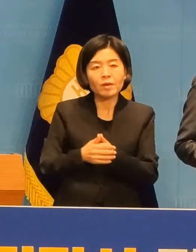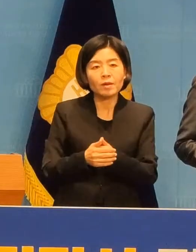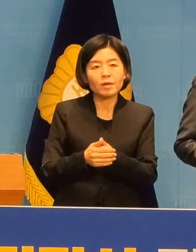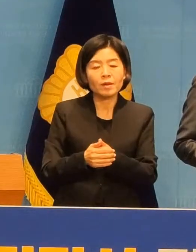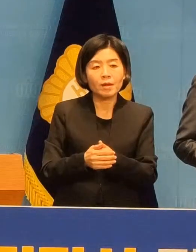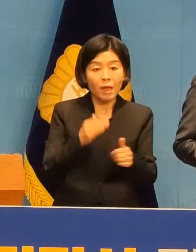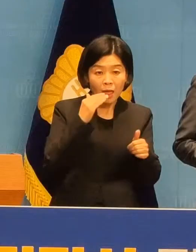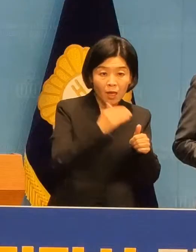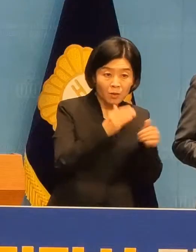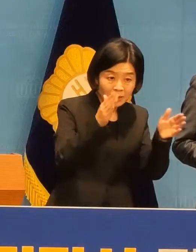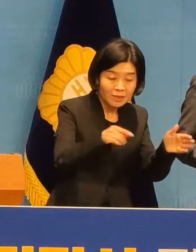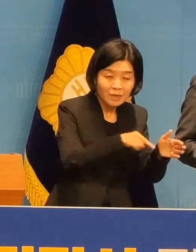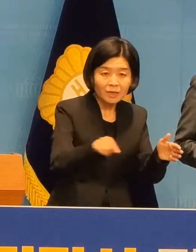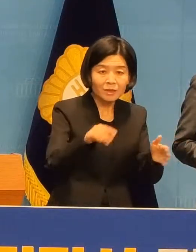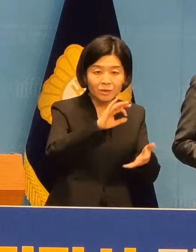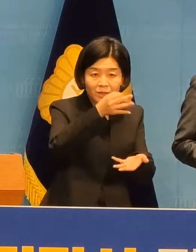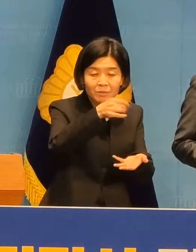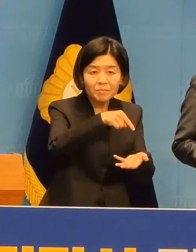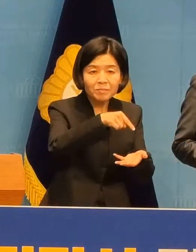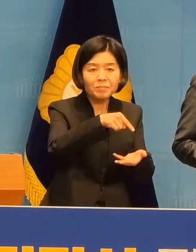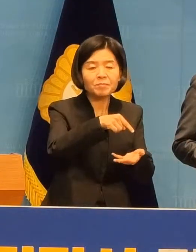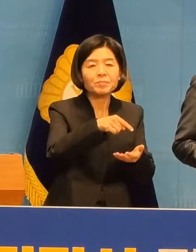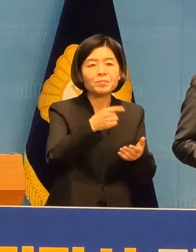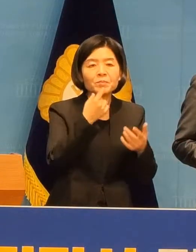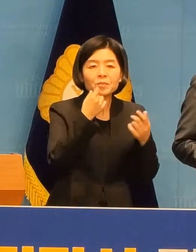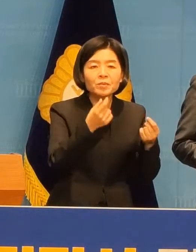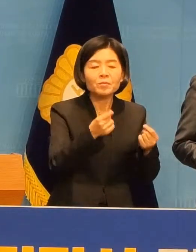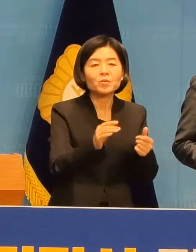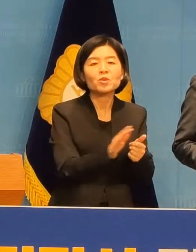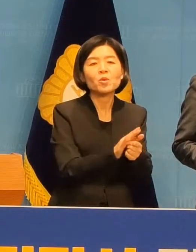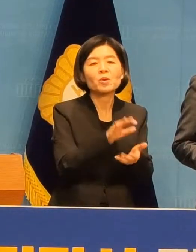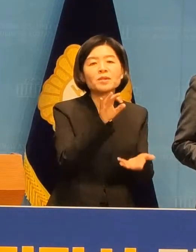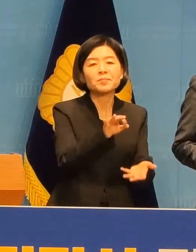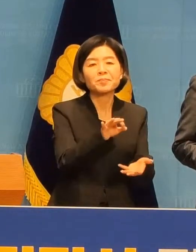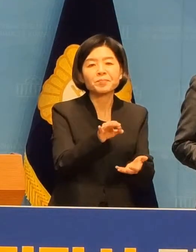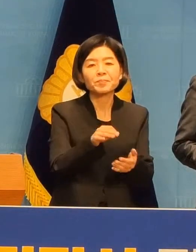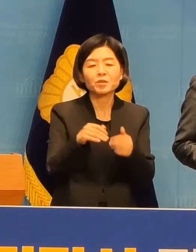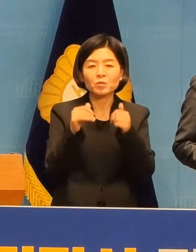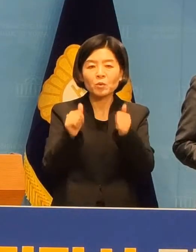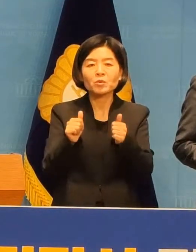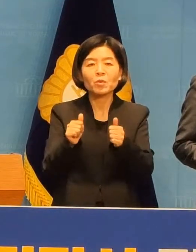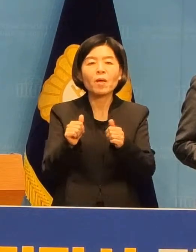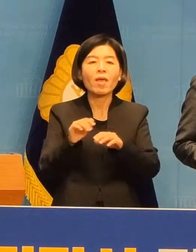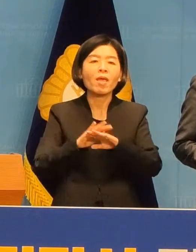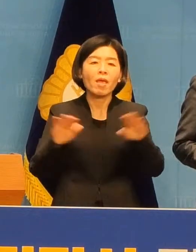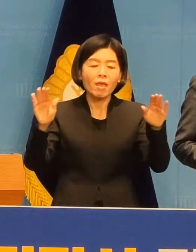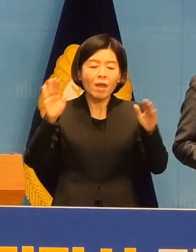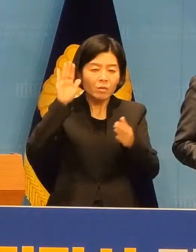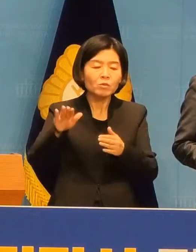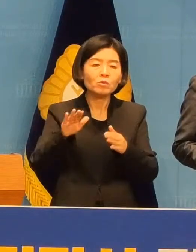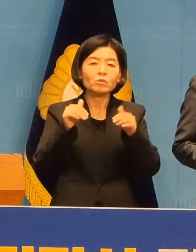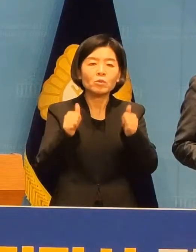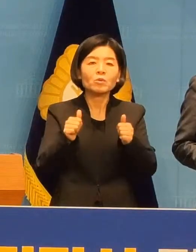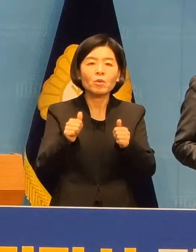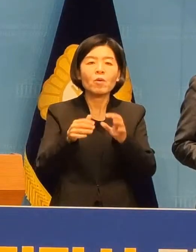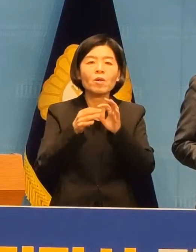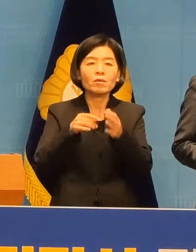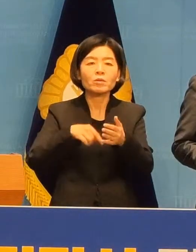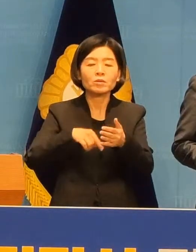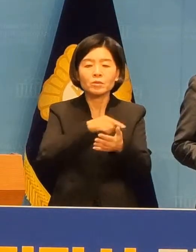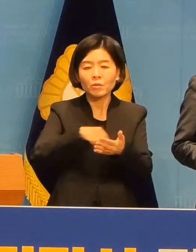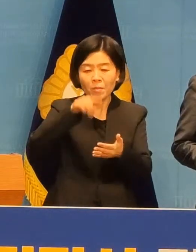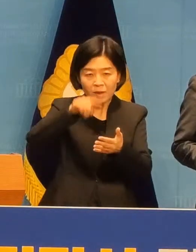해고기간, 임금 상당액, 위로금, 소송비 정리를 패키지로 묶고 상호 소송 손배 종결 원칙을